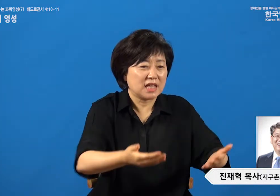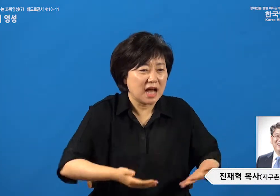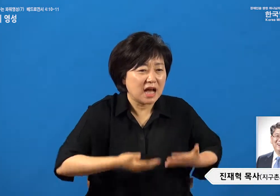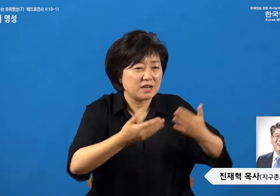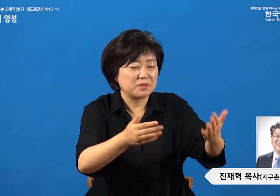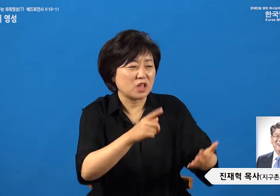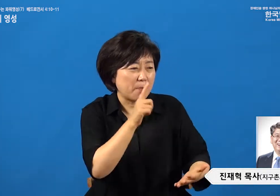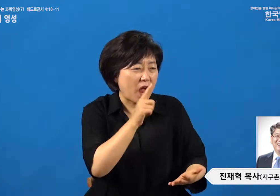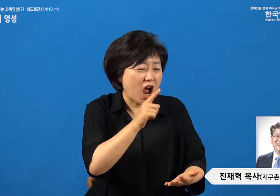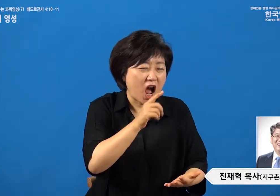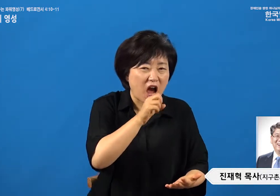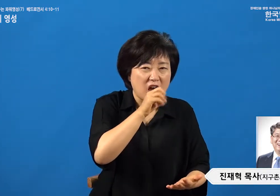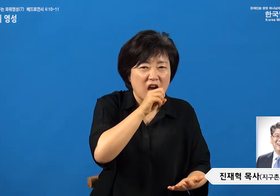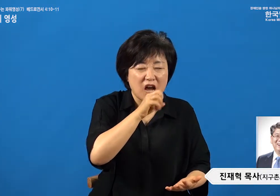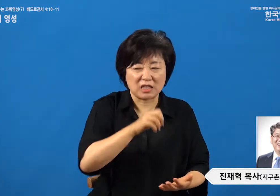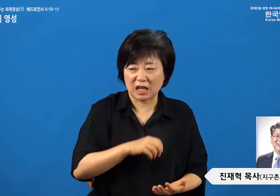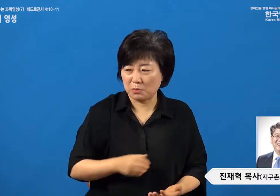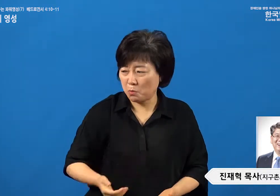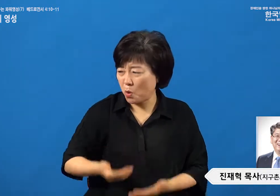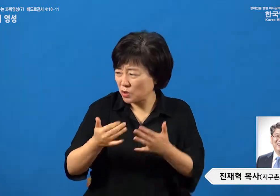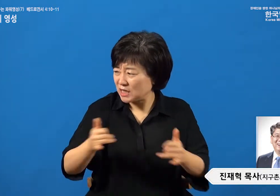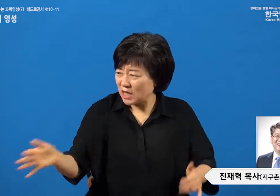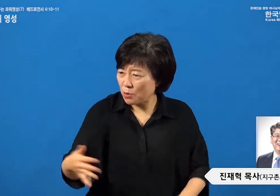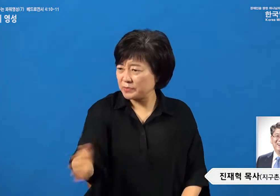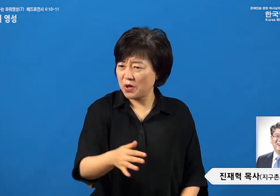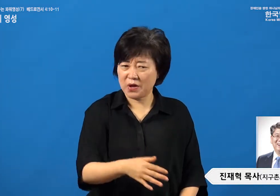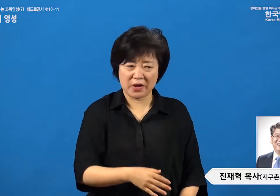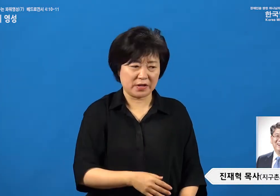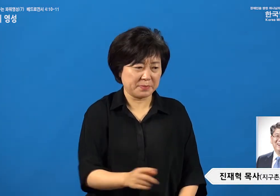봉사하면서 봉사하는 사람이 없어.